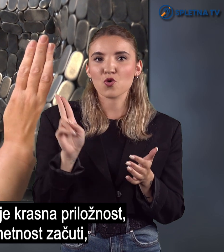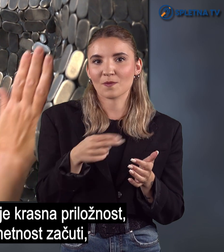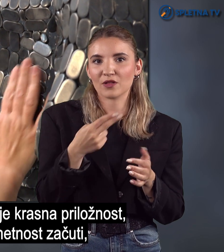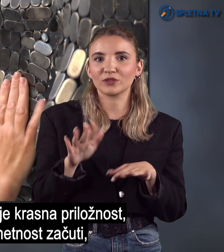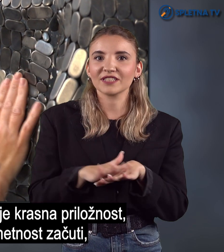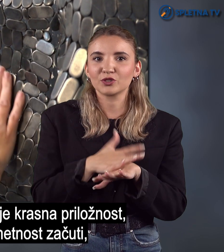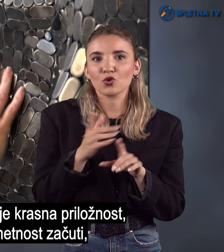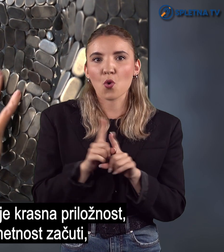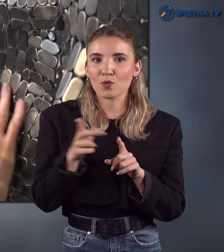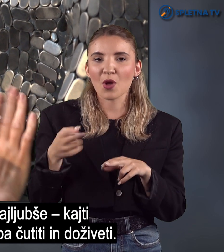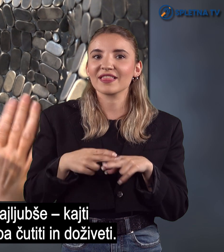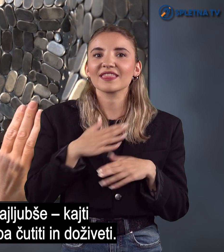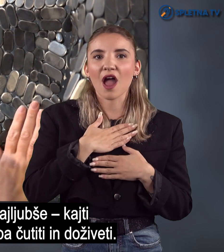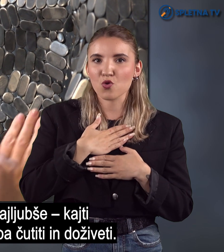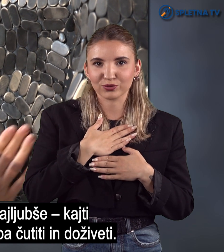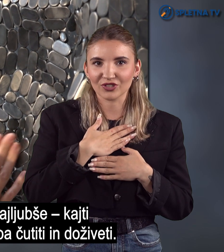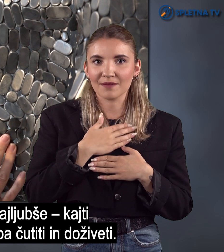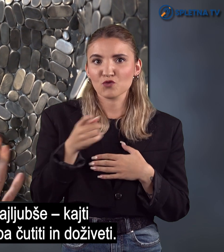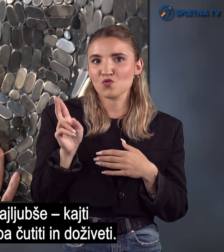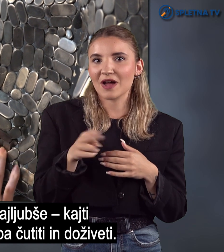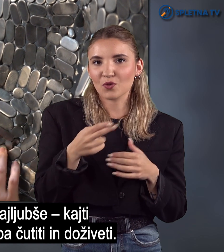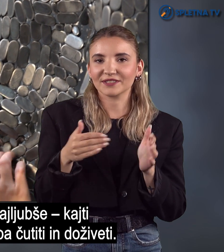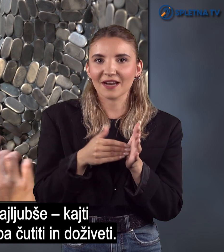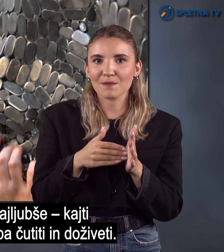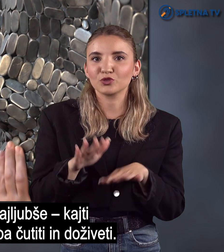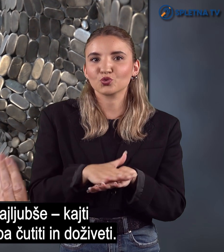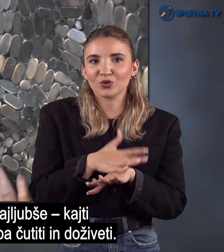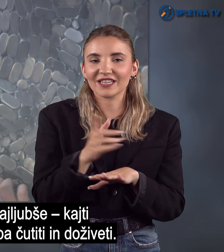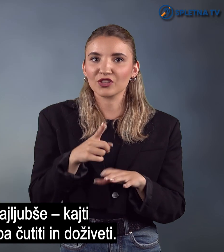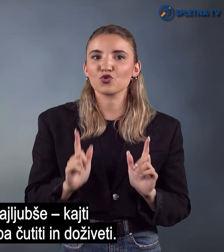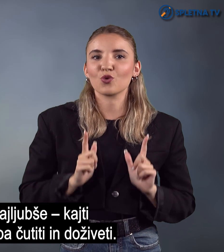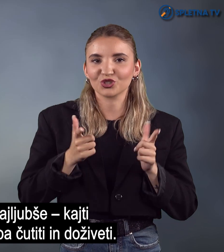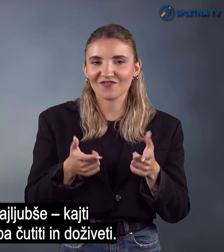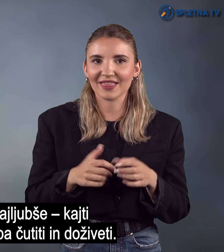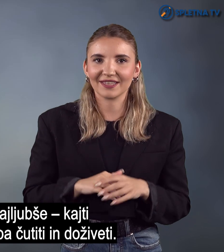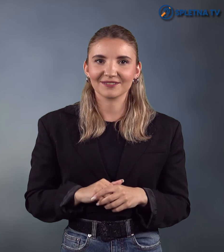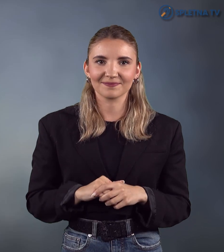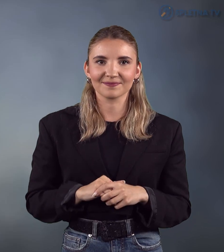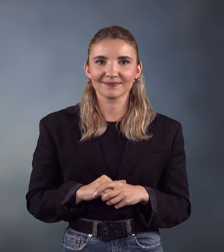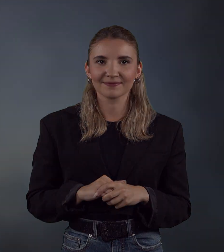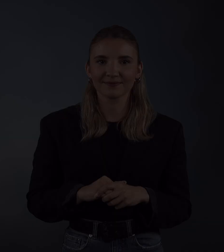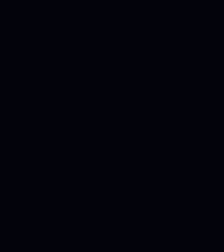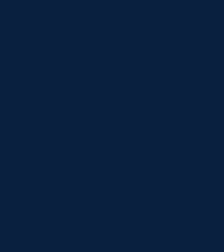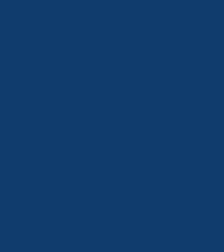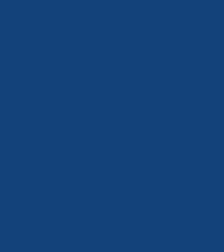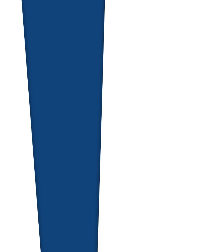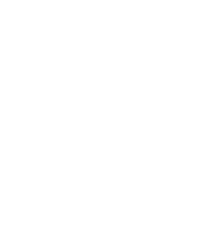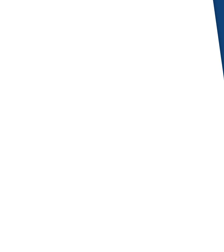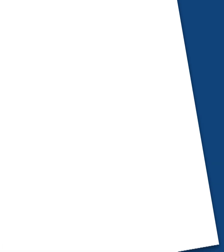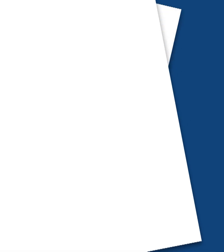da vsak umetnost začuti, kot mu je najljubše. Kajti umetnost je treba čutiti in doživeti.